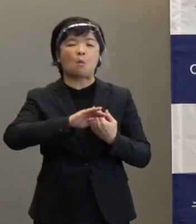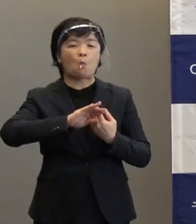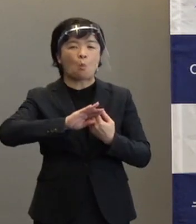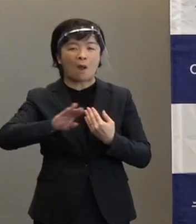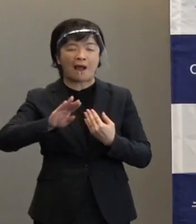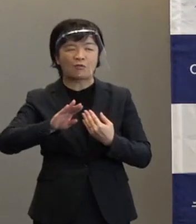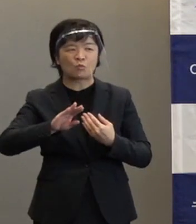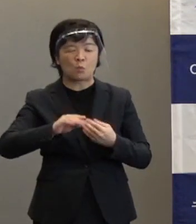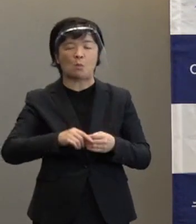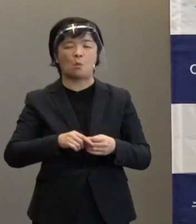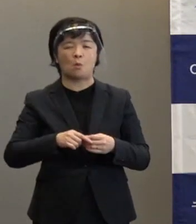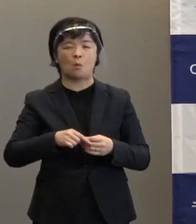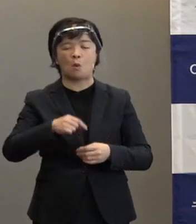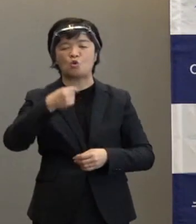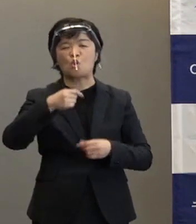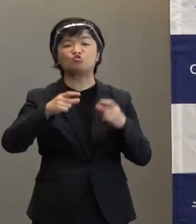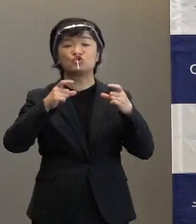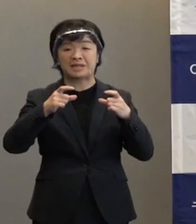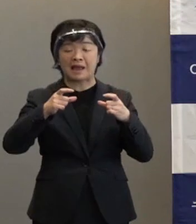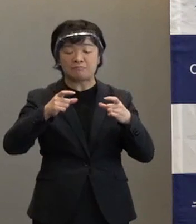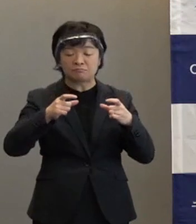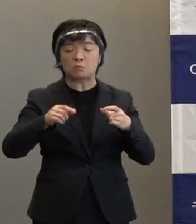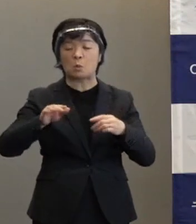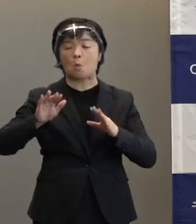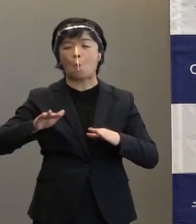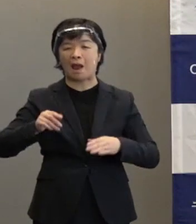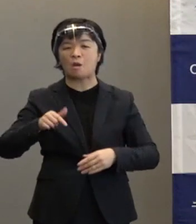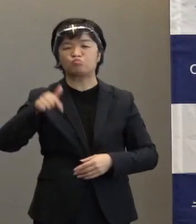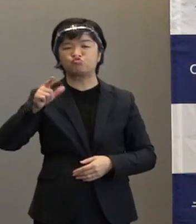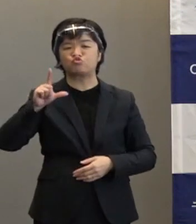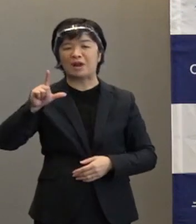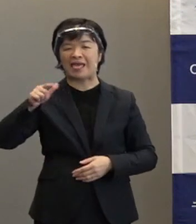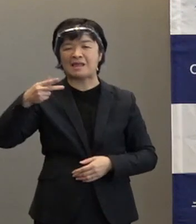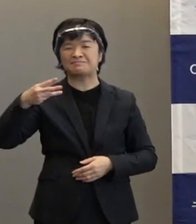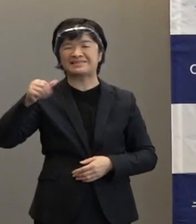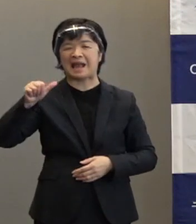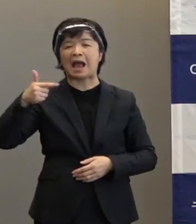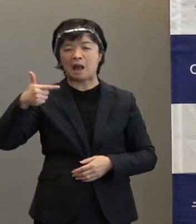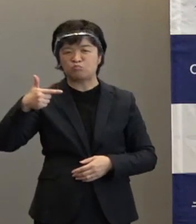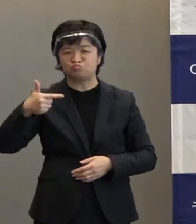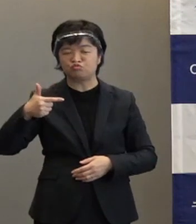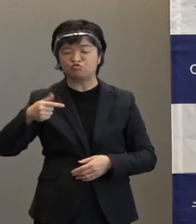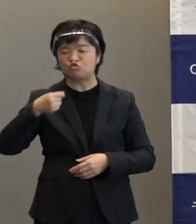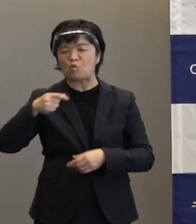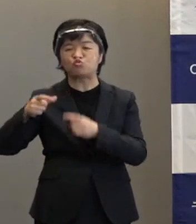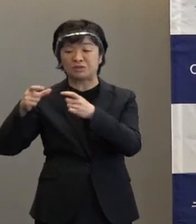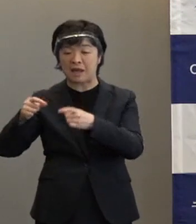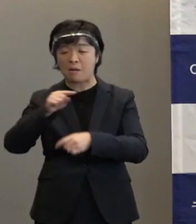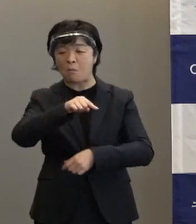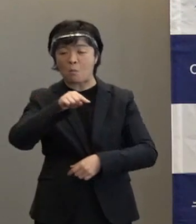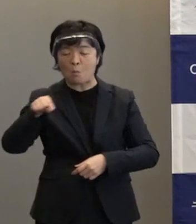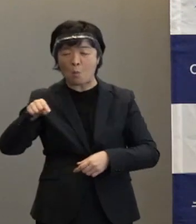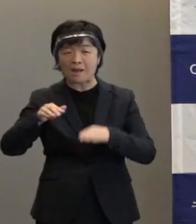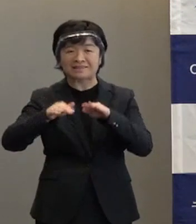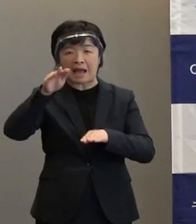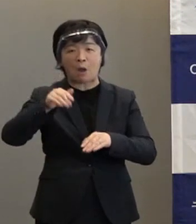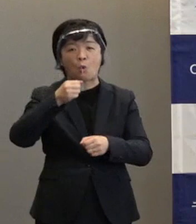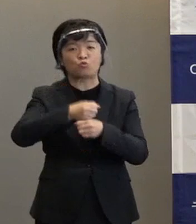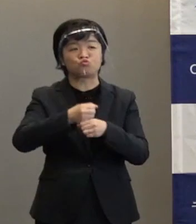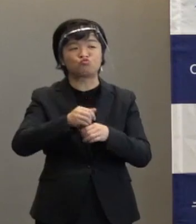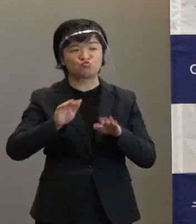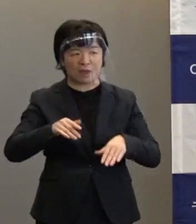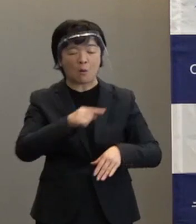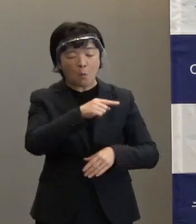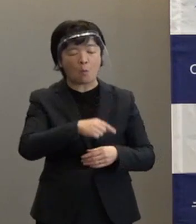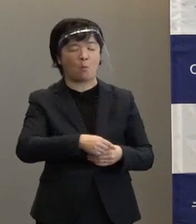若干プレミアム率を差をつけているところもあるので、その、認証店のプレミアム率を高くつけていることへの理由もお願いします